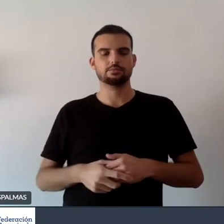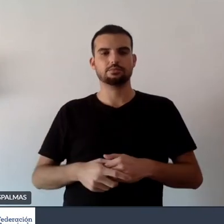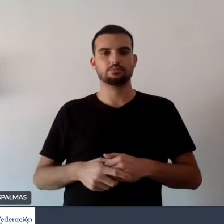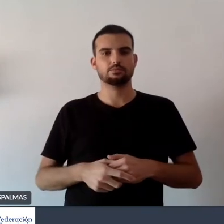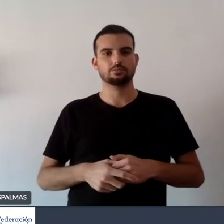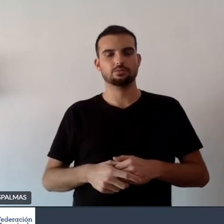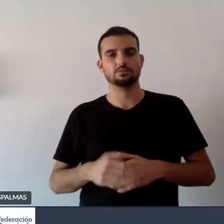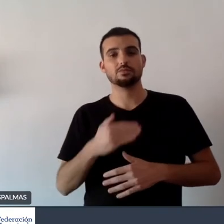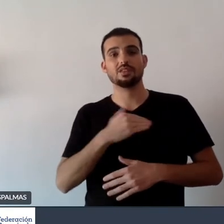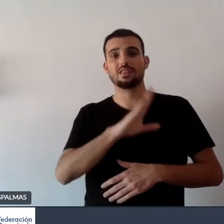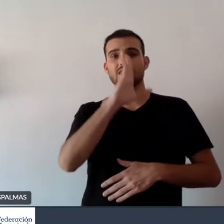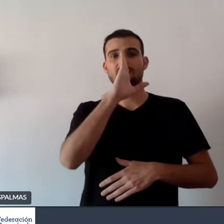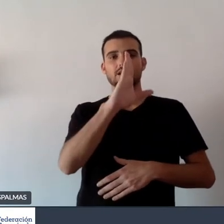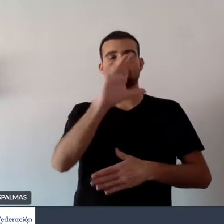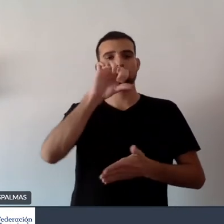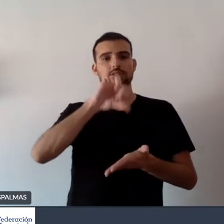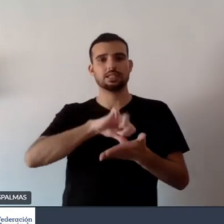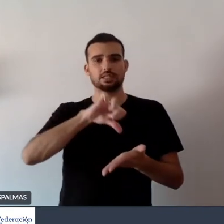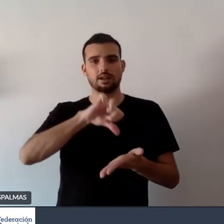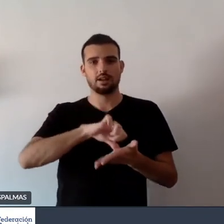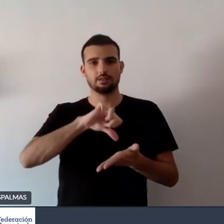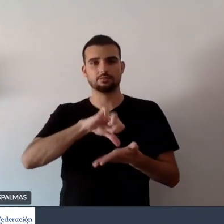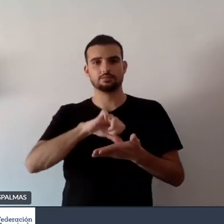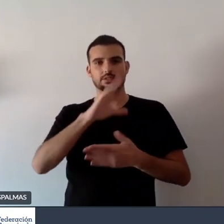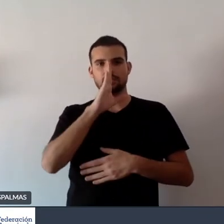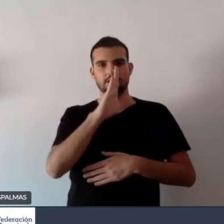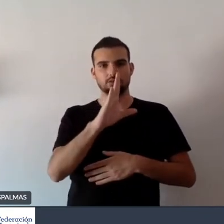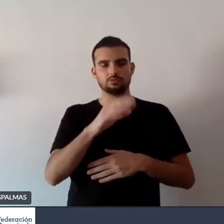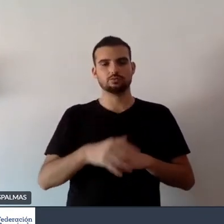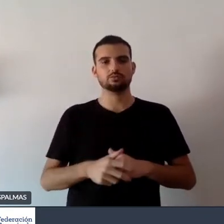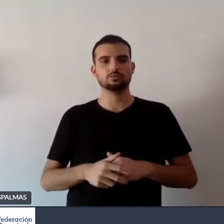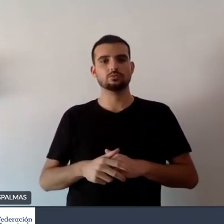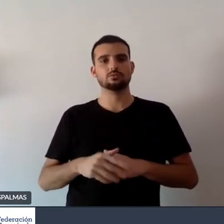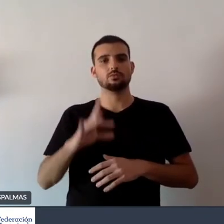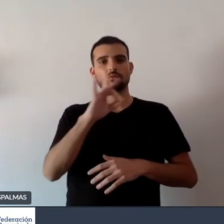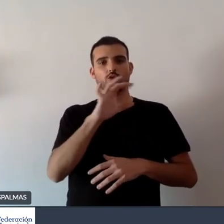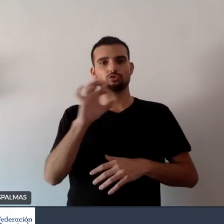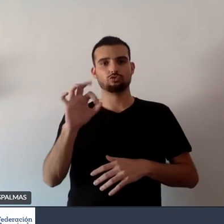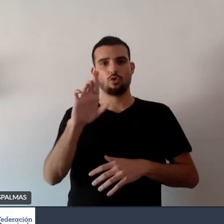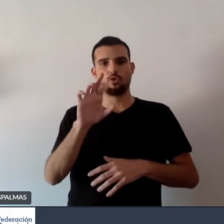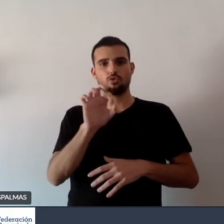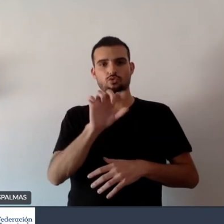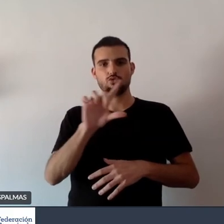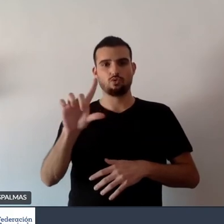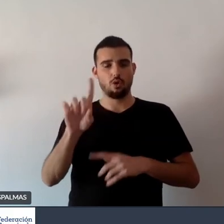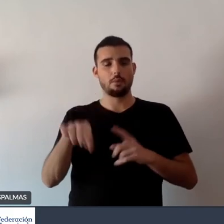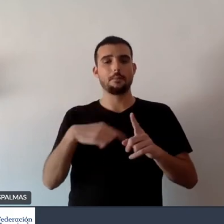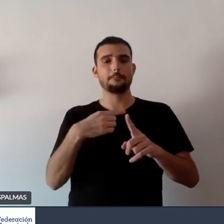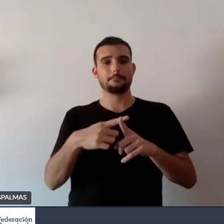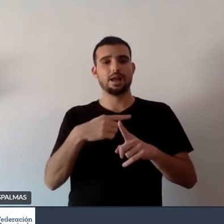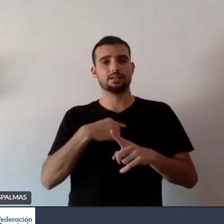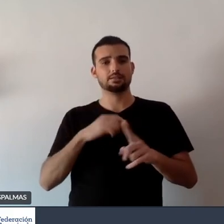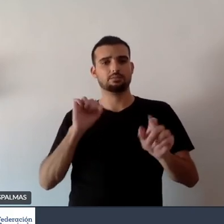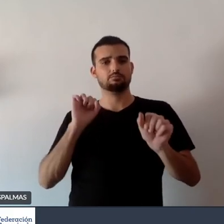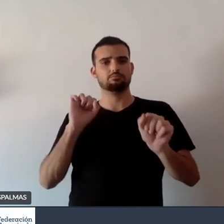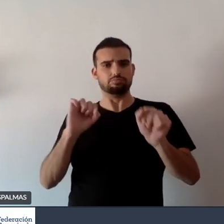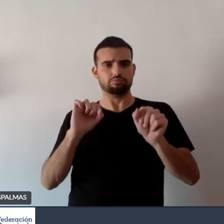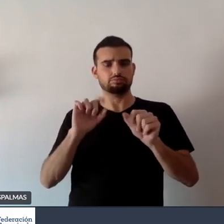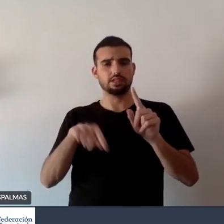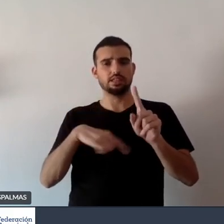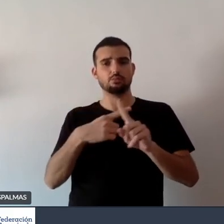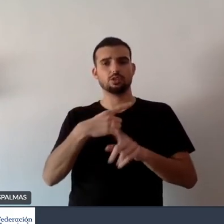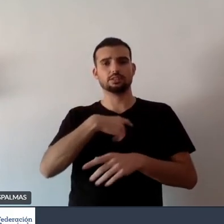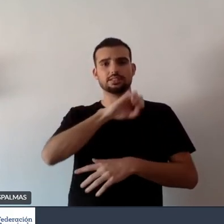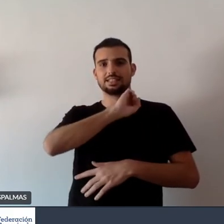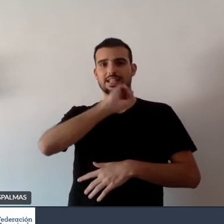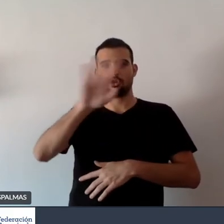Directo central, arrastrar, show roll y aquí leer corte, tirador o uno